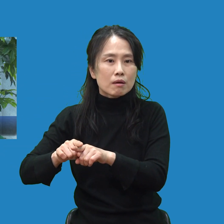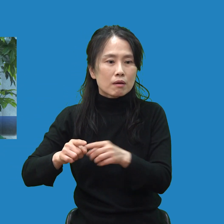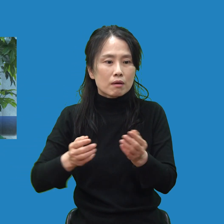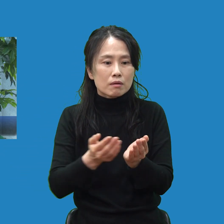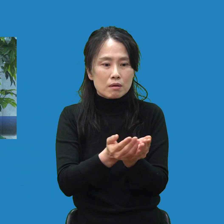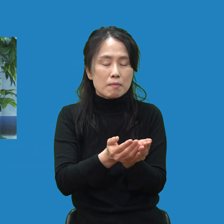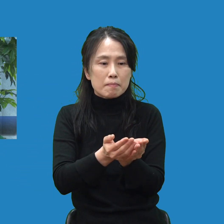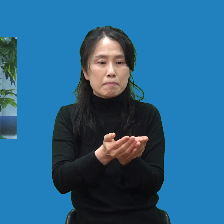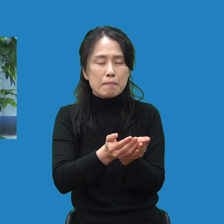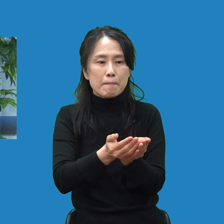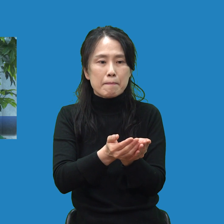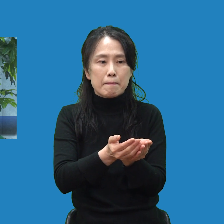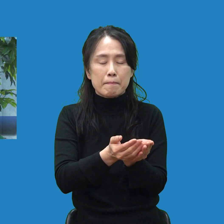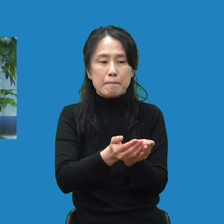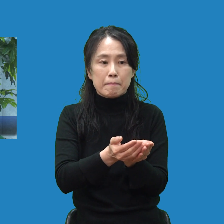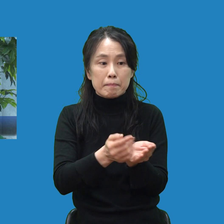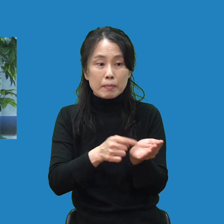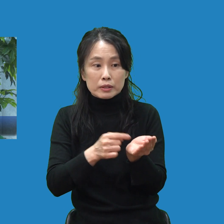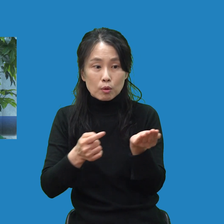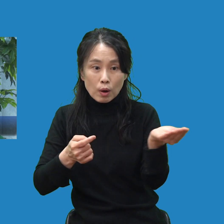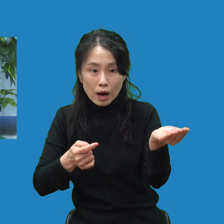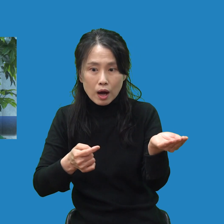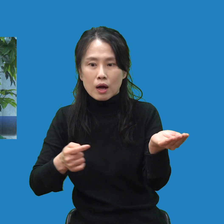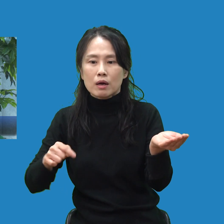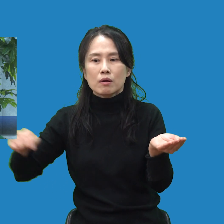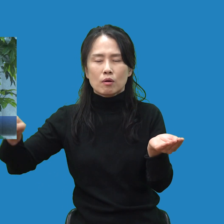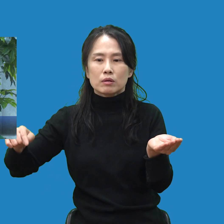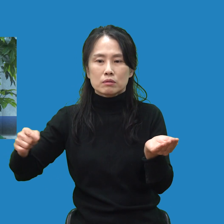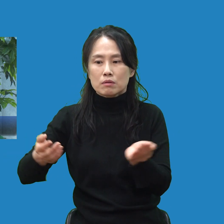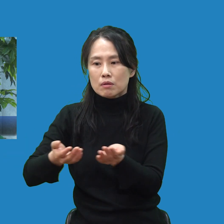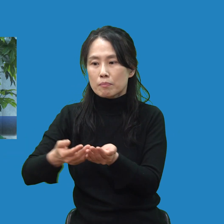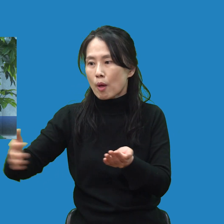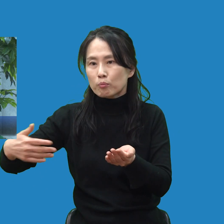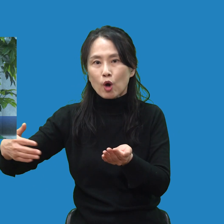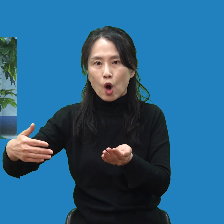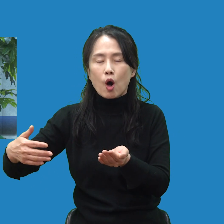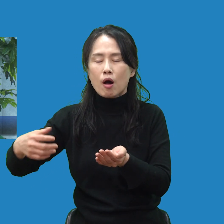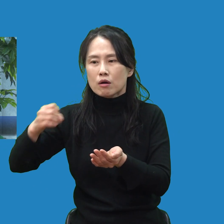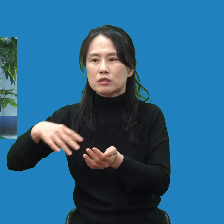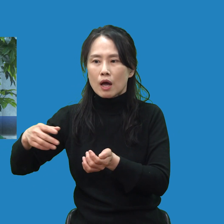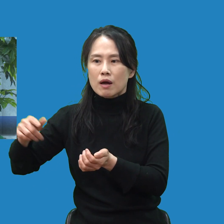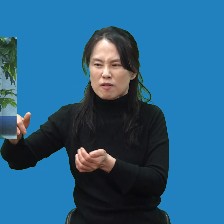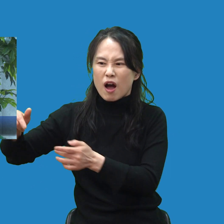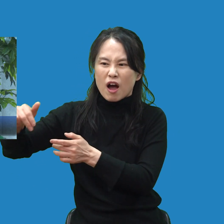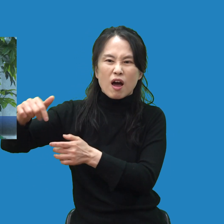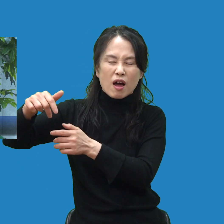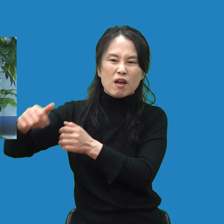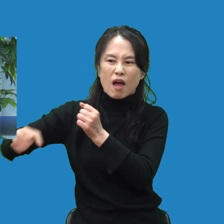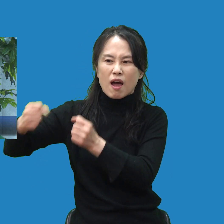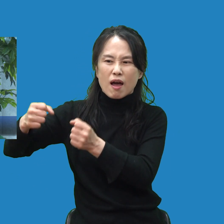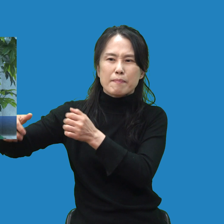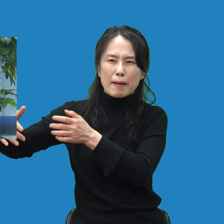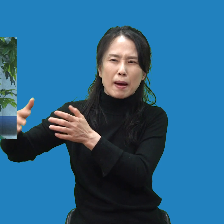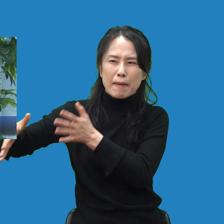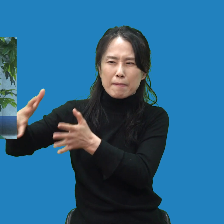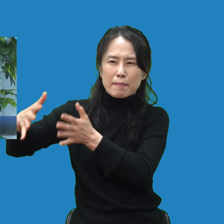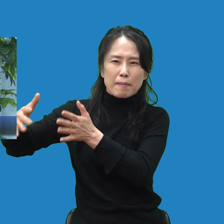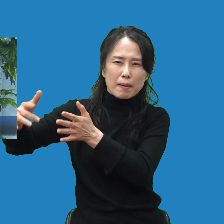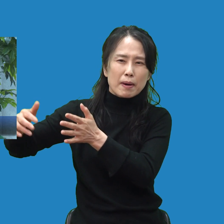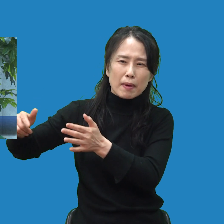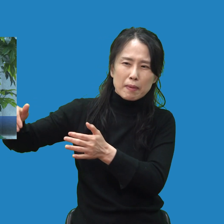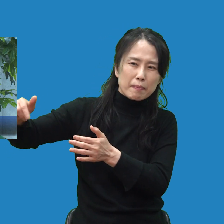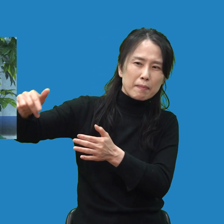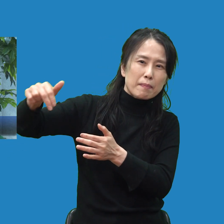바다 그 윗길로 도보로 달려서 예수님 일행보다, 배 타고 가는 예수님 일행보다